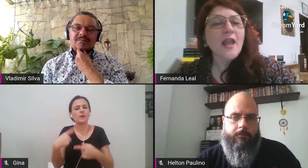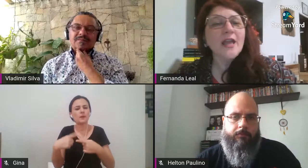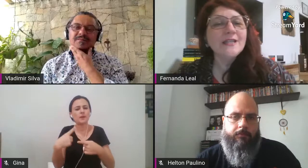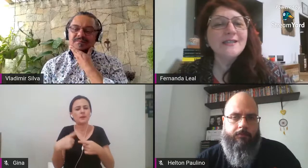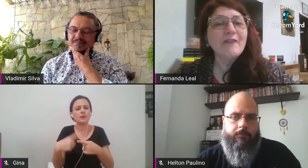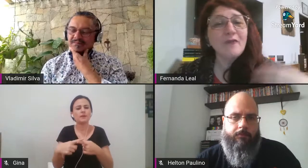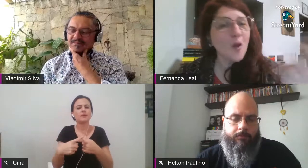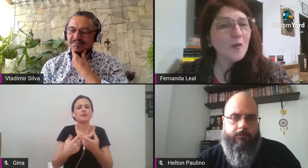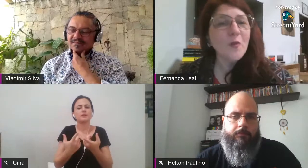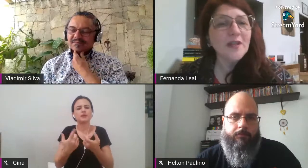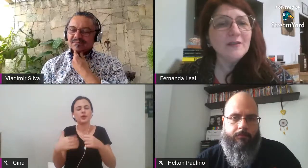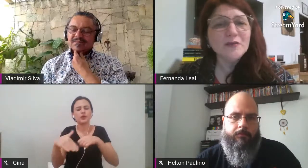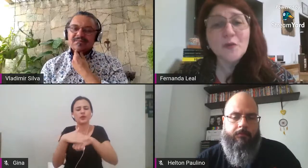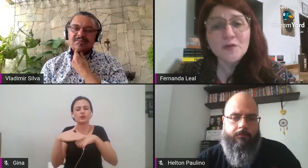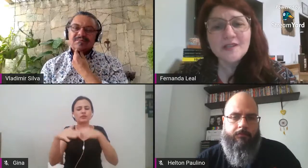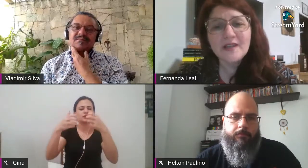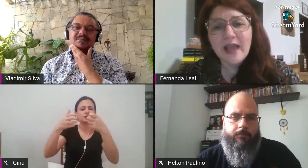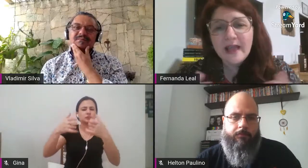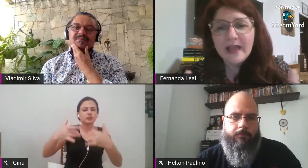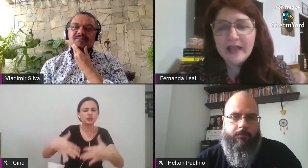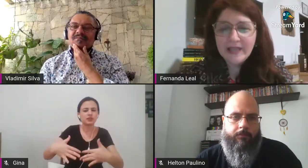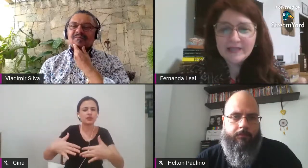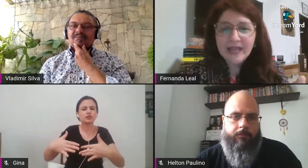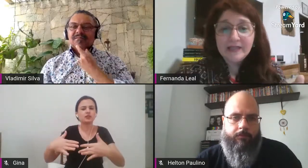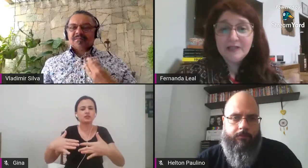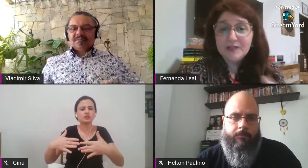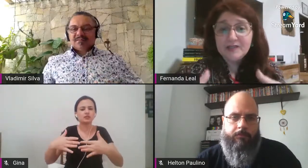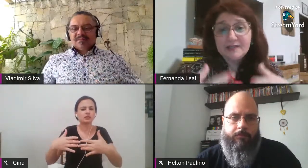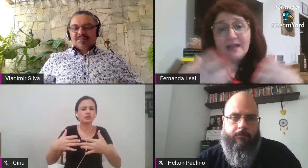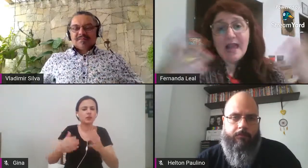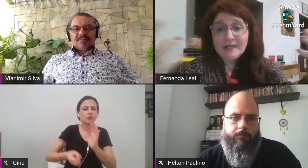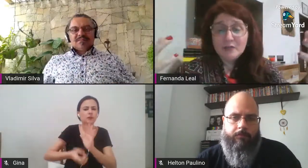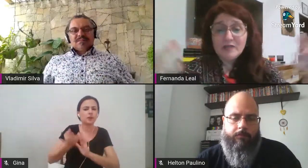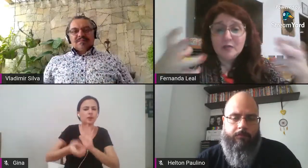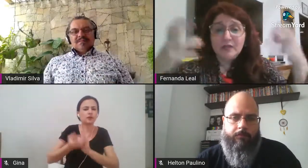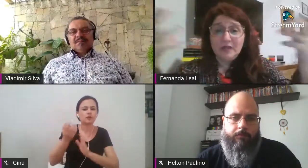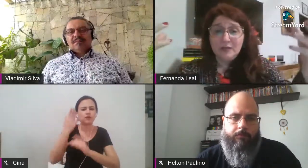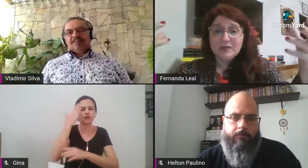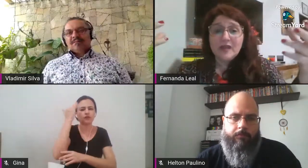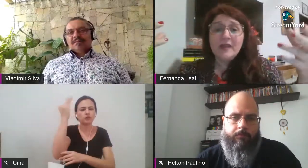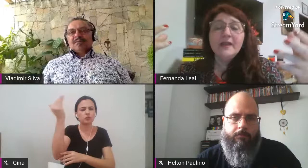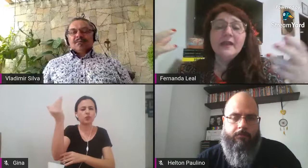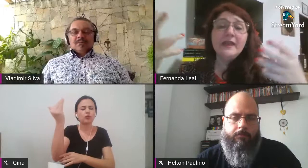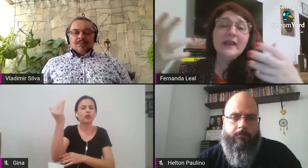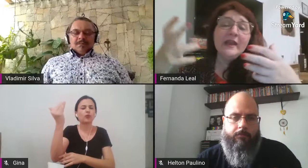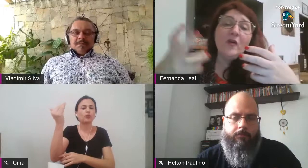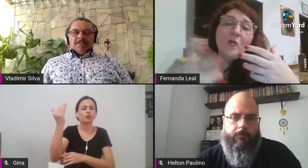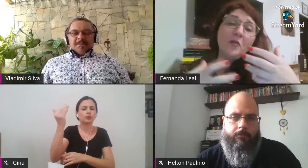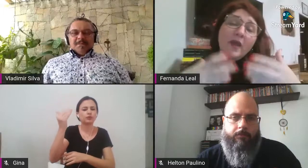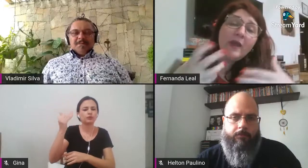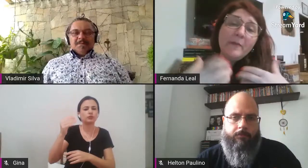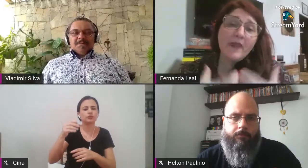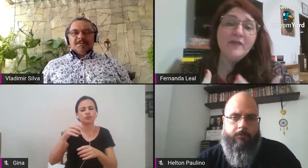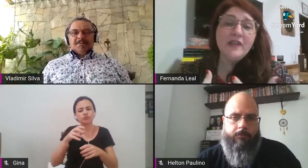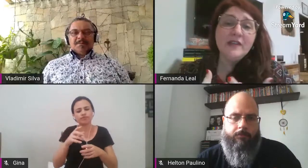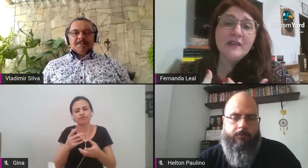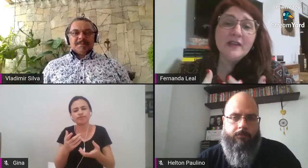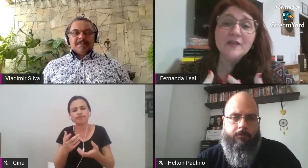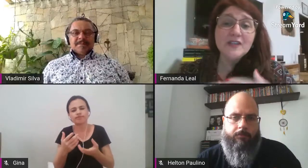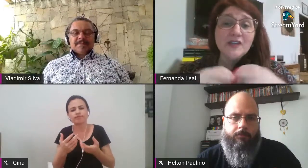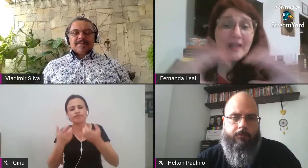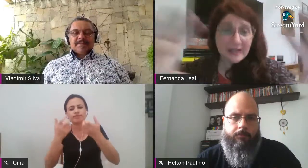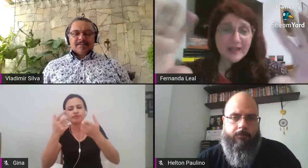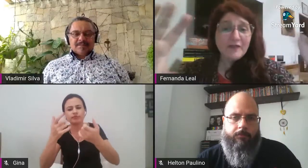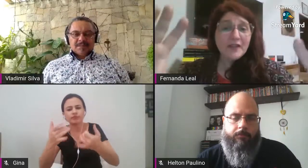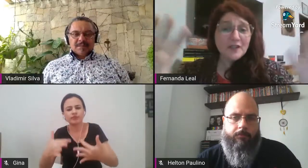fosse colega, assim, a forma como ele trouxe esses artistas clássicos, eruditos, né? Como para a vida, que